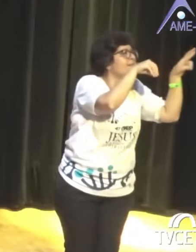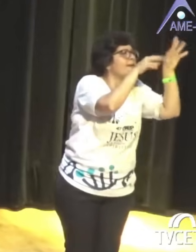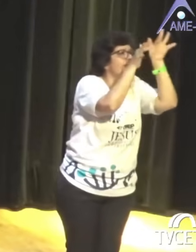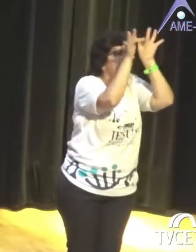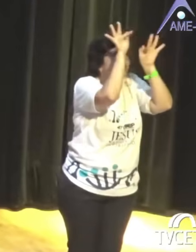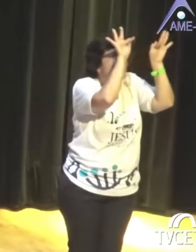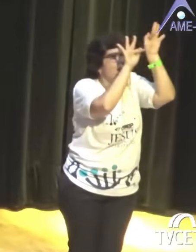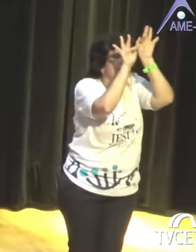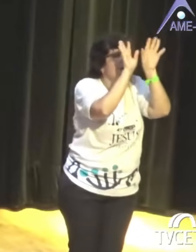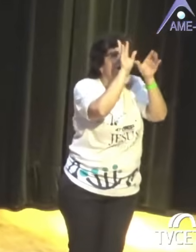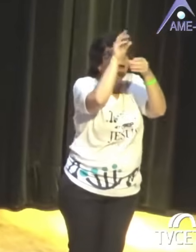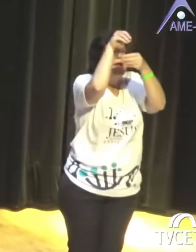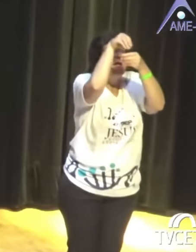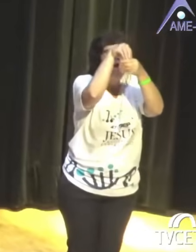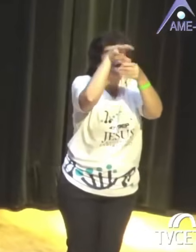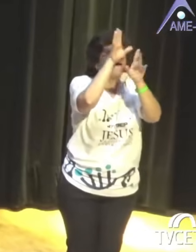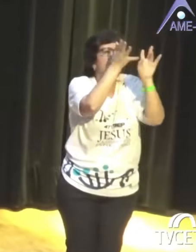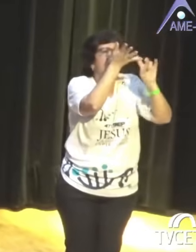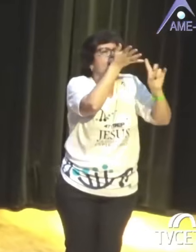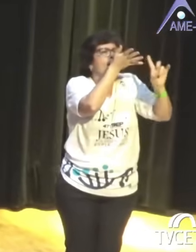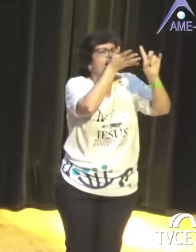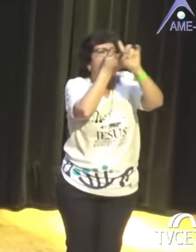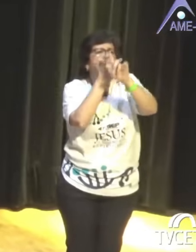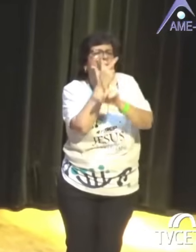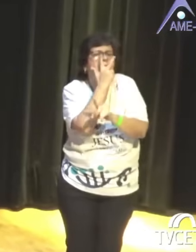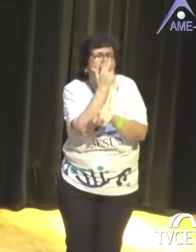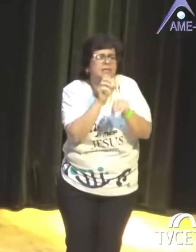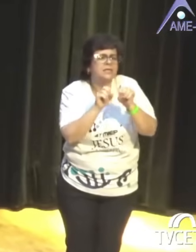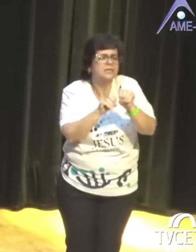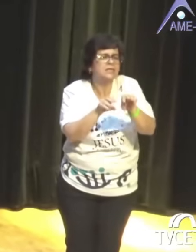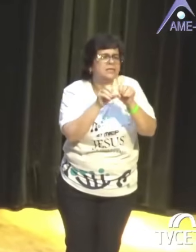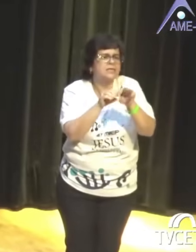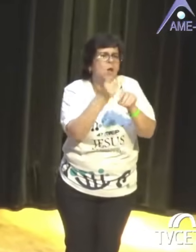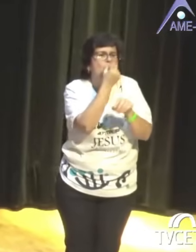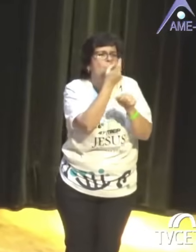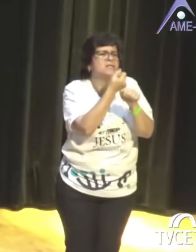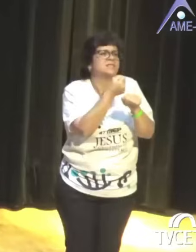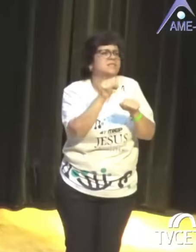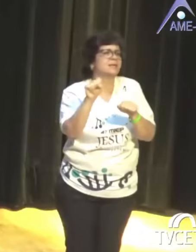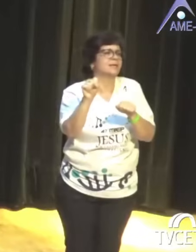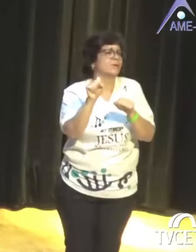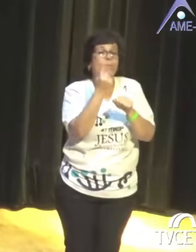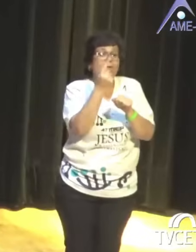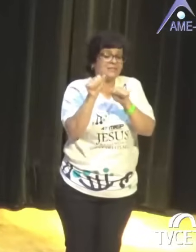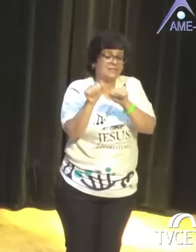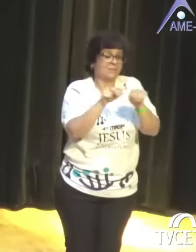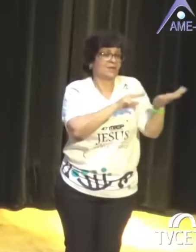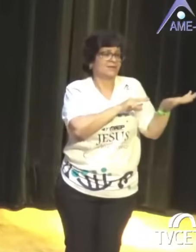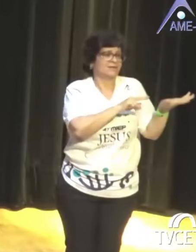filosófico aspecto científico Isso é para ensinar quem tem uma semana de